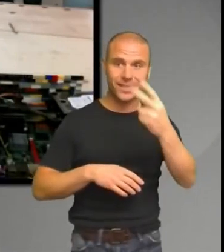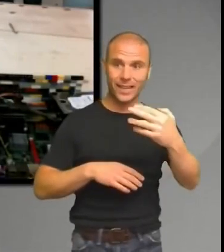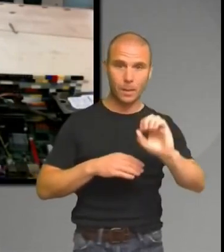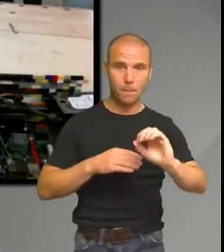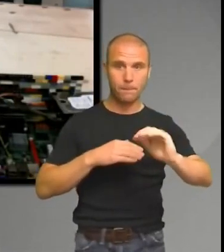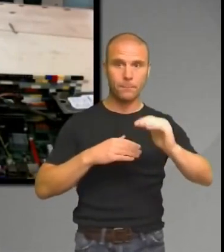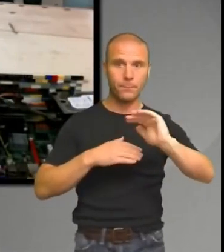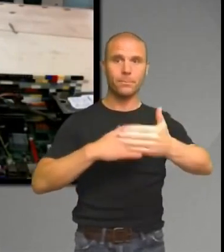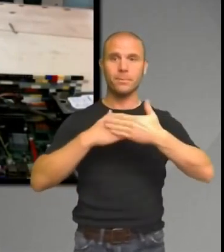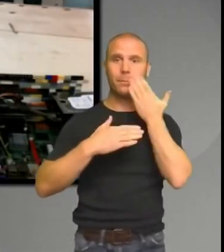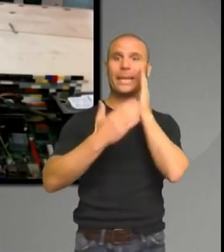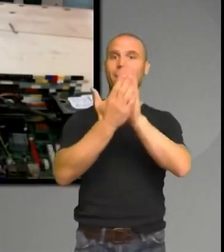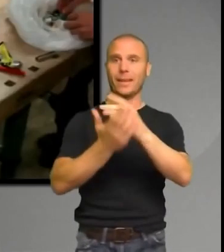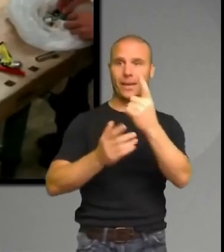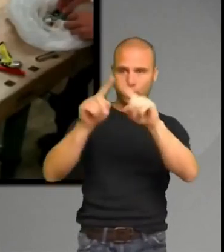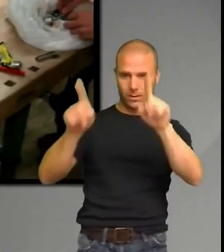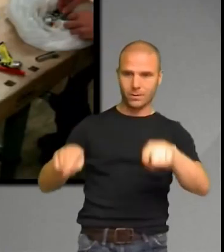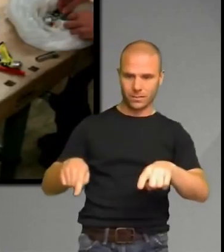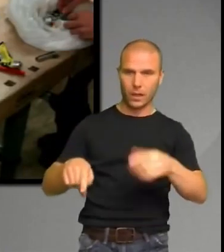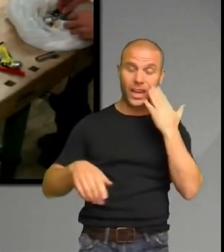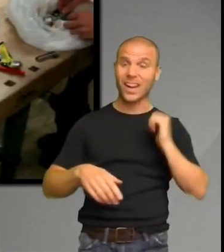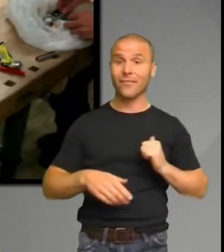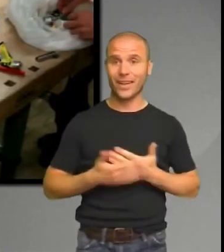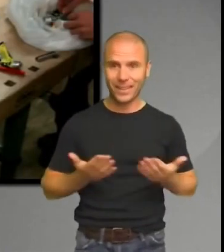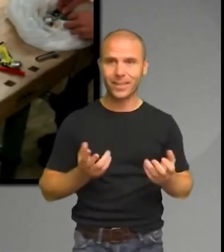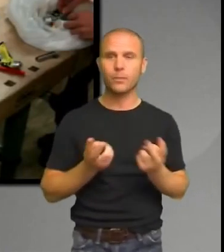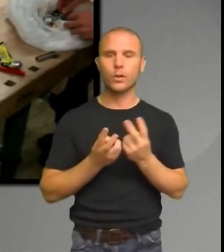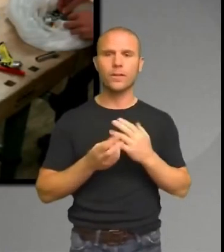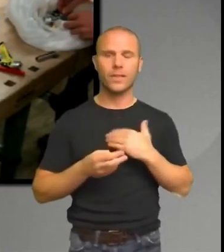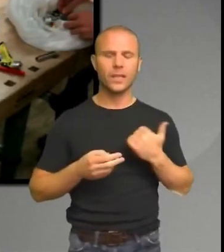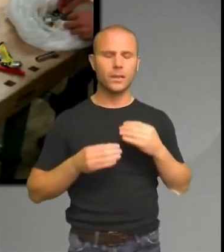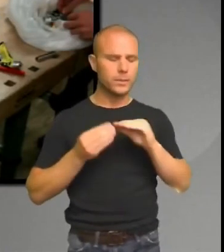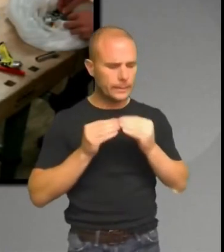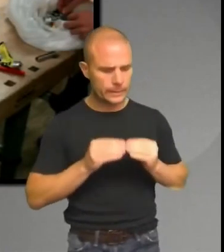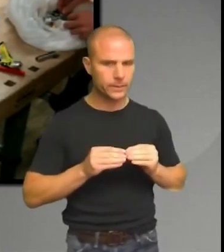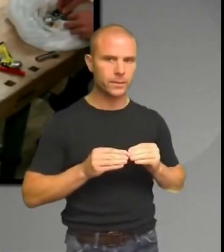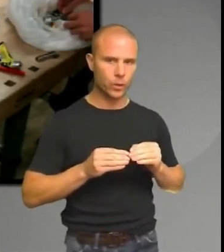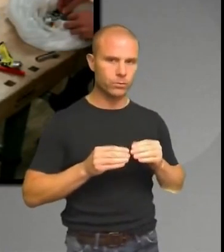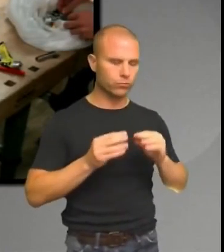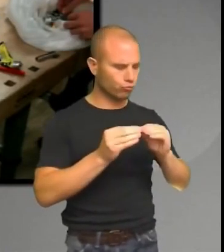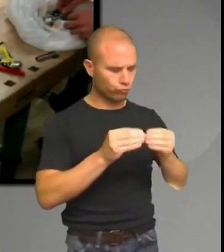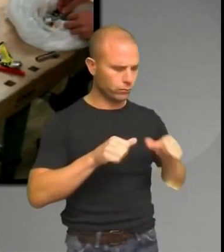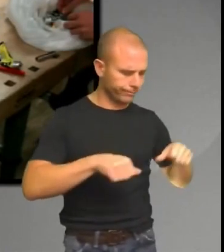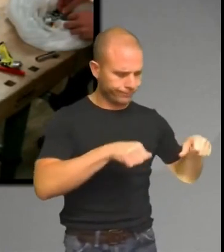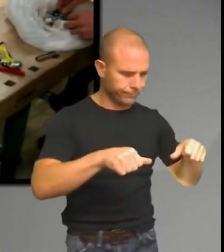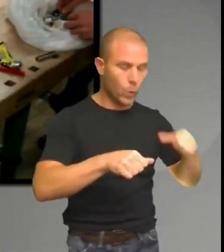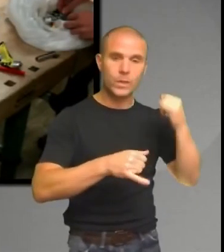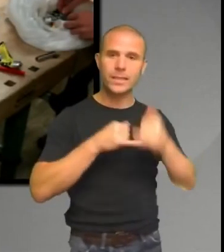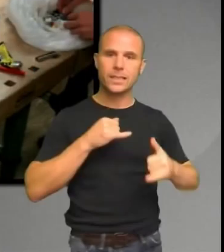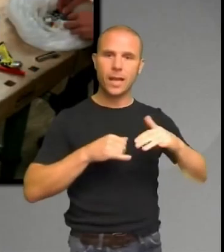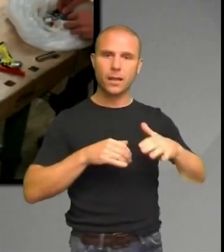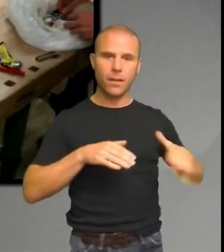och använda den. Men vi fortsatte bygga. Och nu har vi då fått upp den sista väggen på chassit.